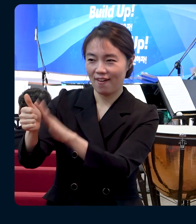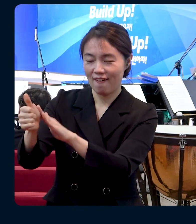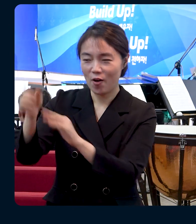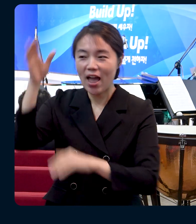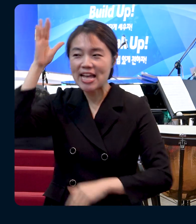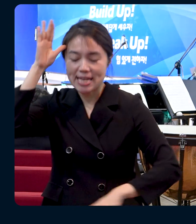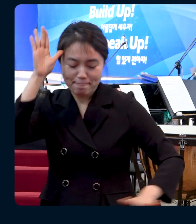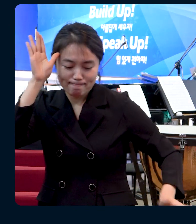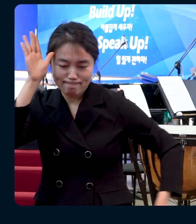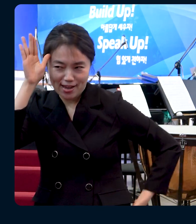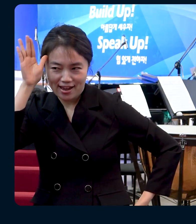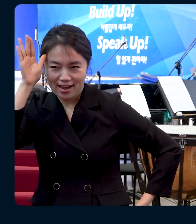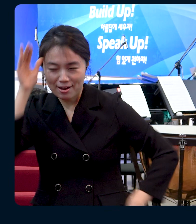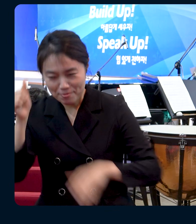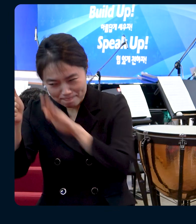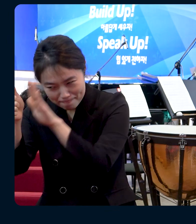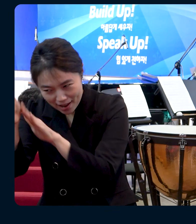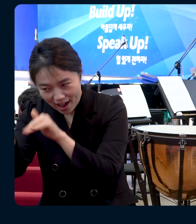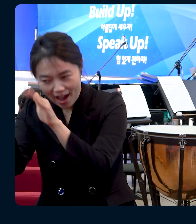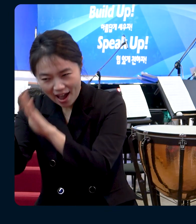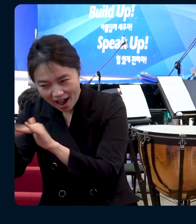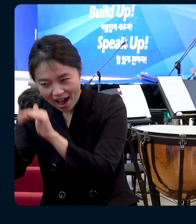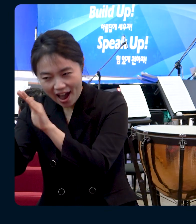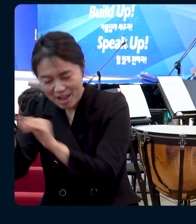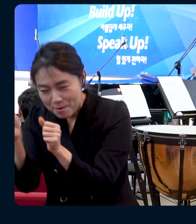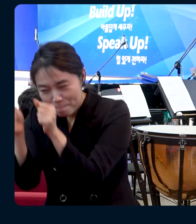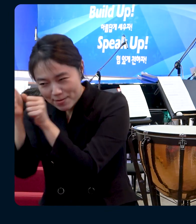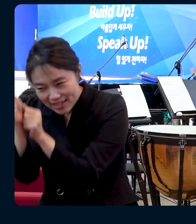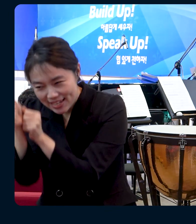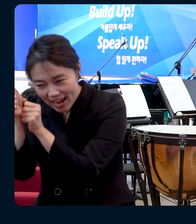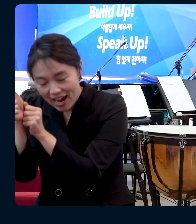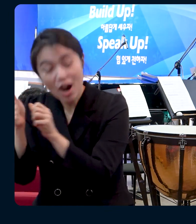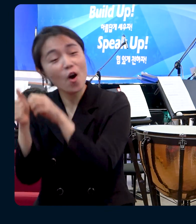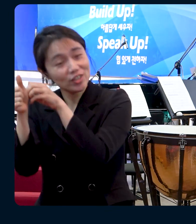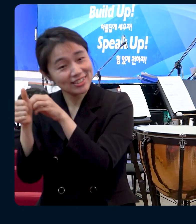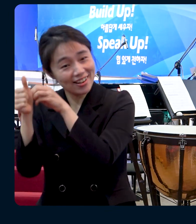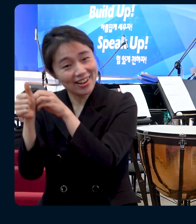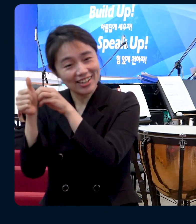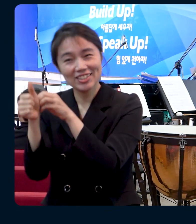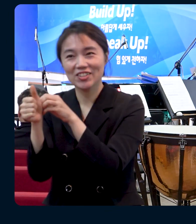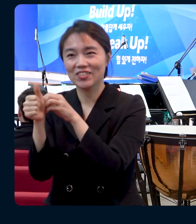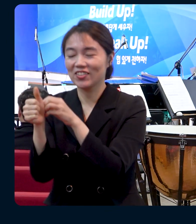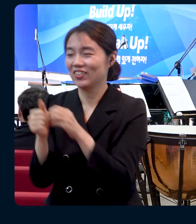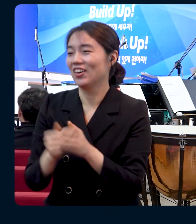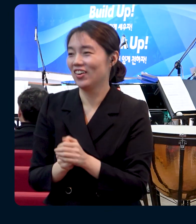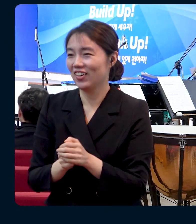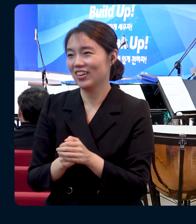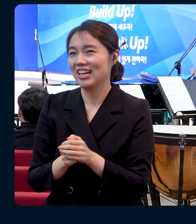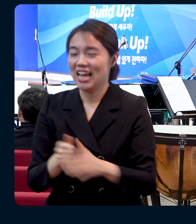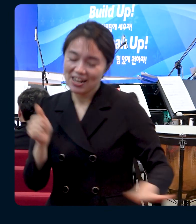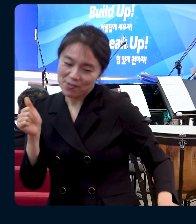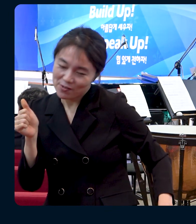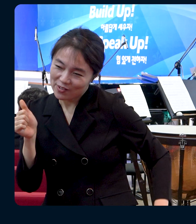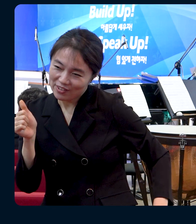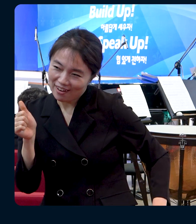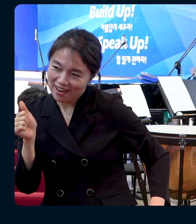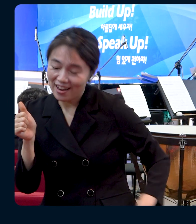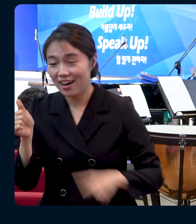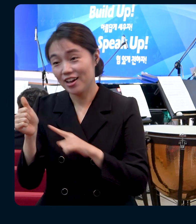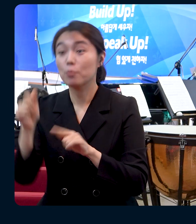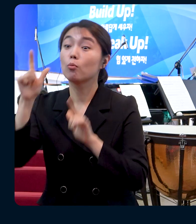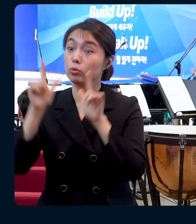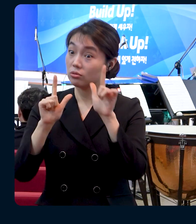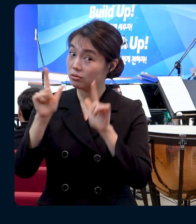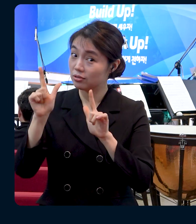버리고 자기 존엄성 다 그냥 다 버리고 그냥 거기에 매달리고 그냥 거기에 알랑알랑 충성하는 어떤